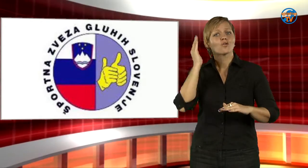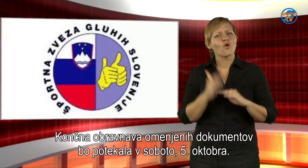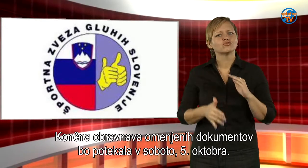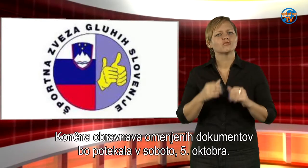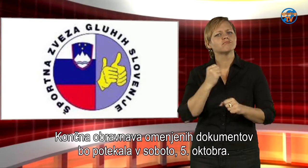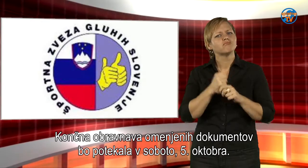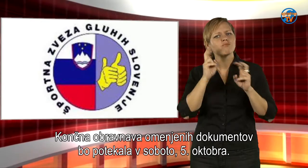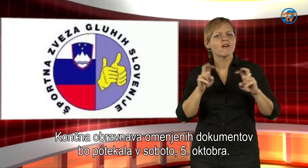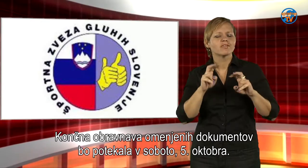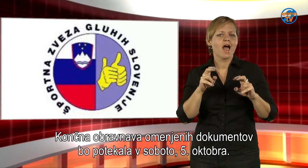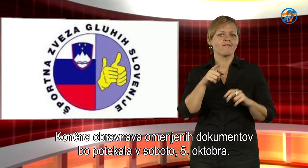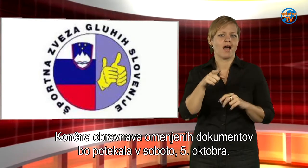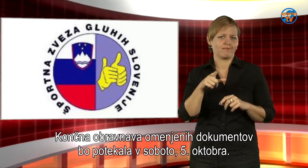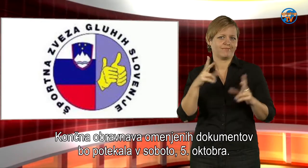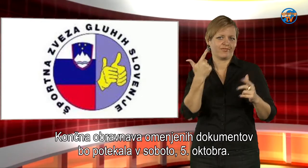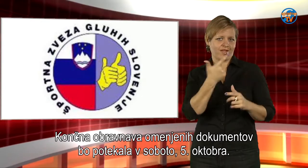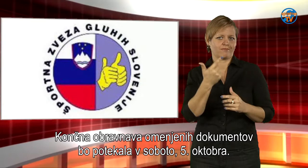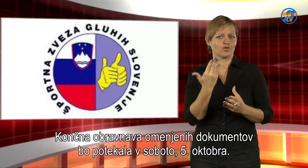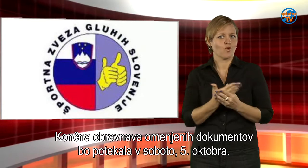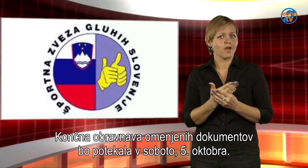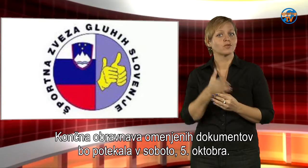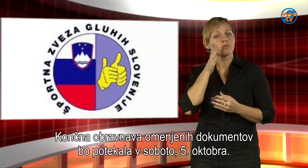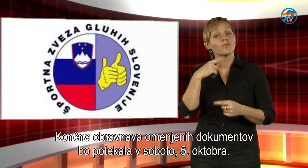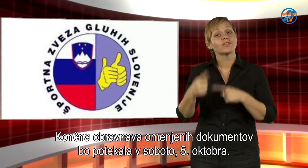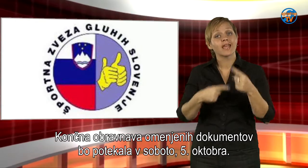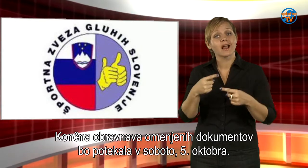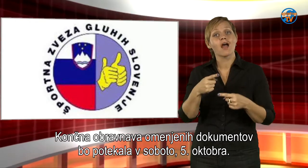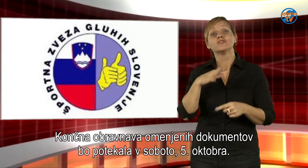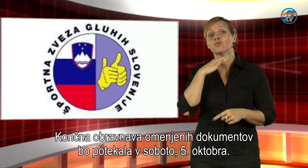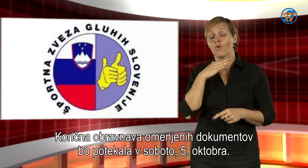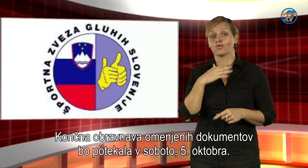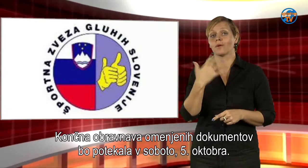Končna obravnava omenjenih dokumentov bo potekala v soboto 5. oktobra.